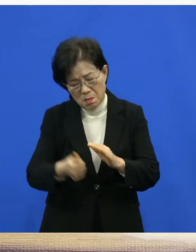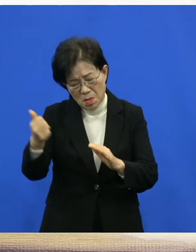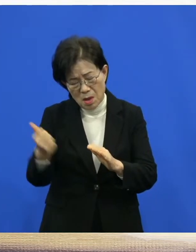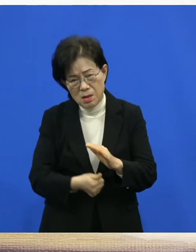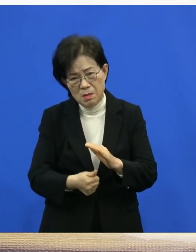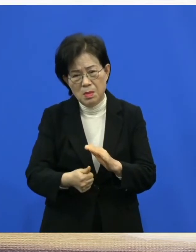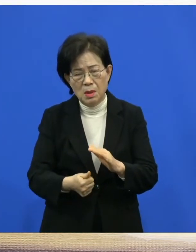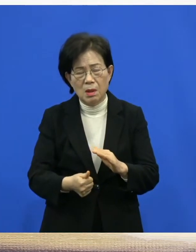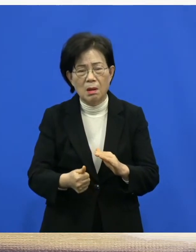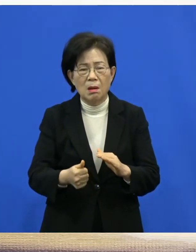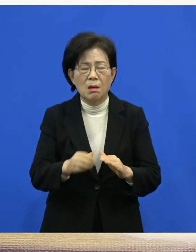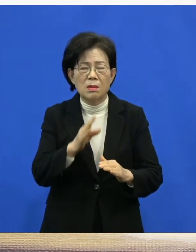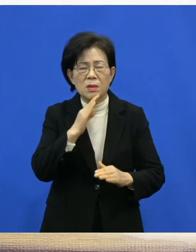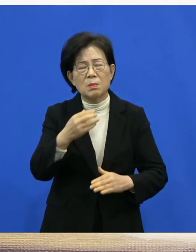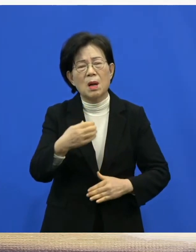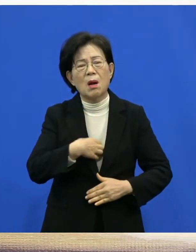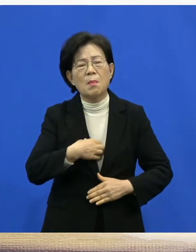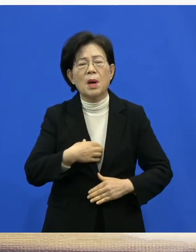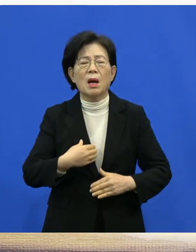너무 험악한 것입니다.